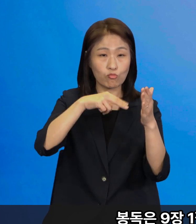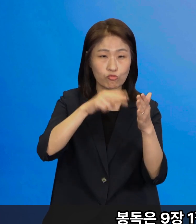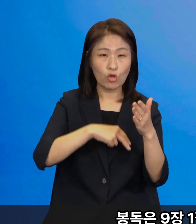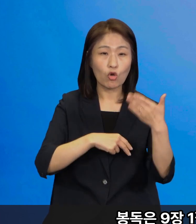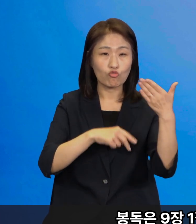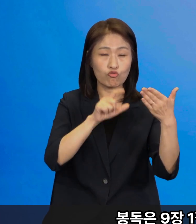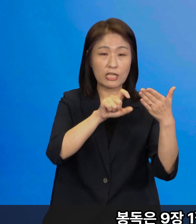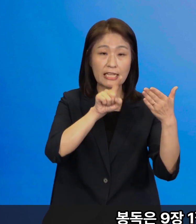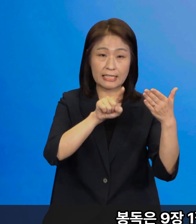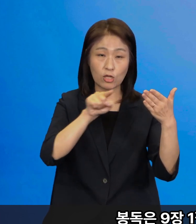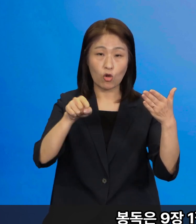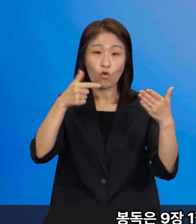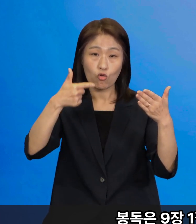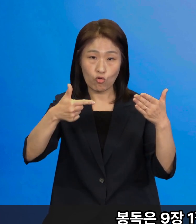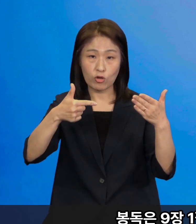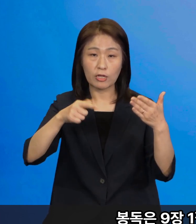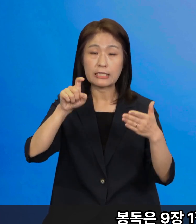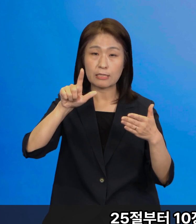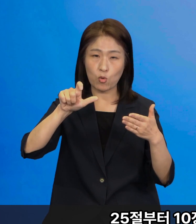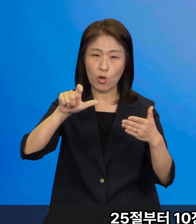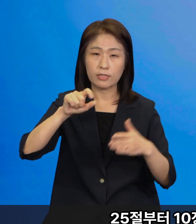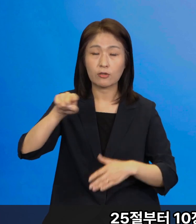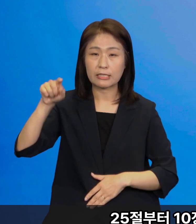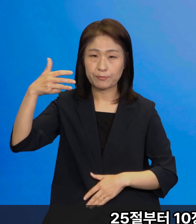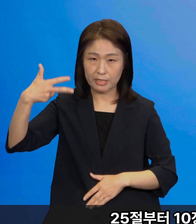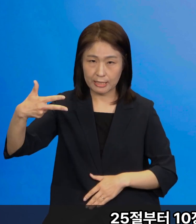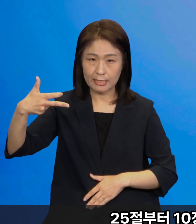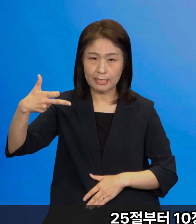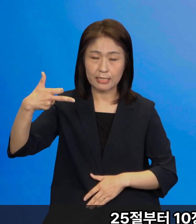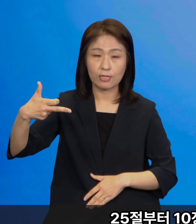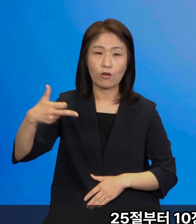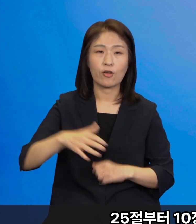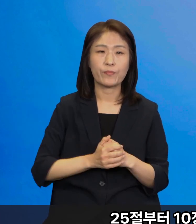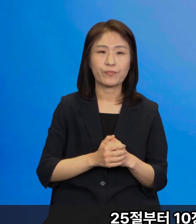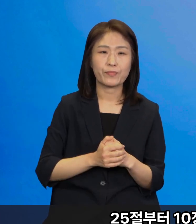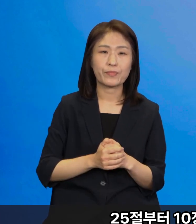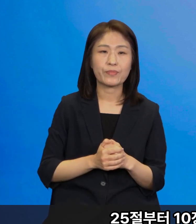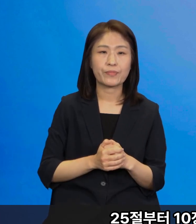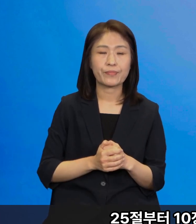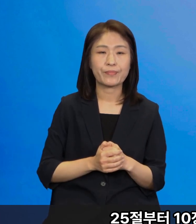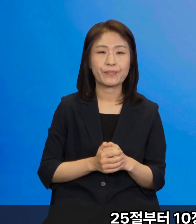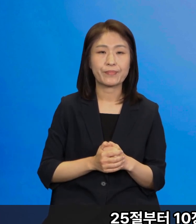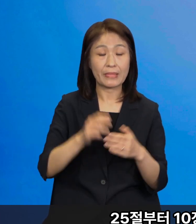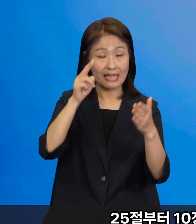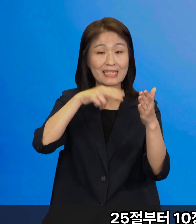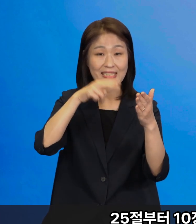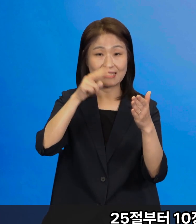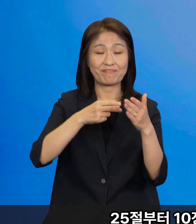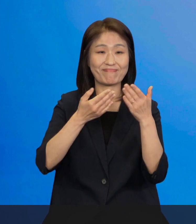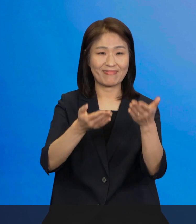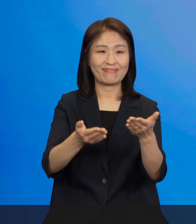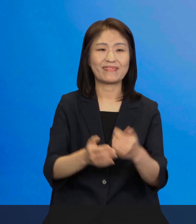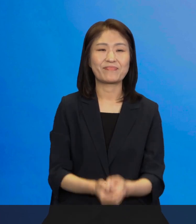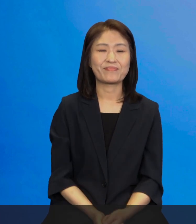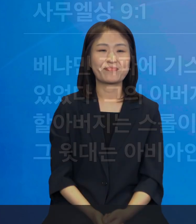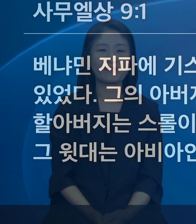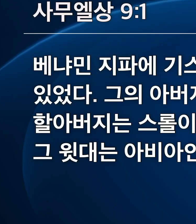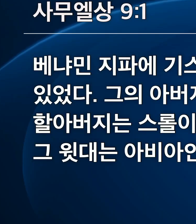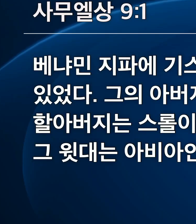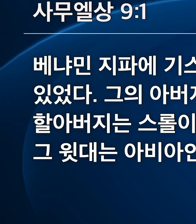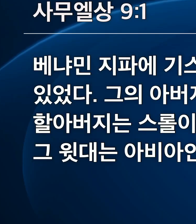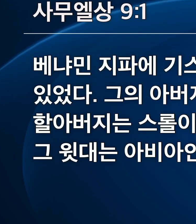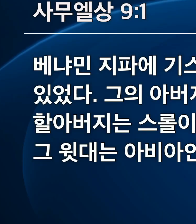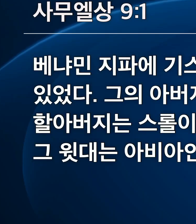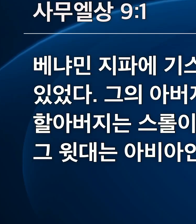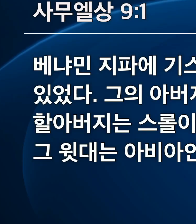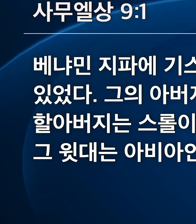9장 1절부터 6절, 15에서 17절, 25절부터 10장 1절만 하도록 하겠습니다. 베냐민 지파의